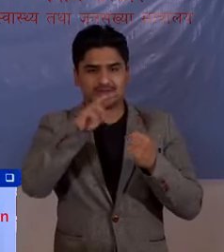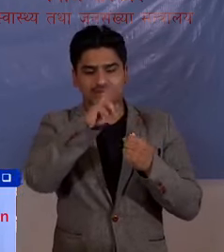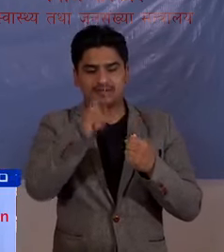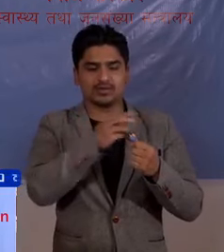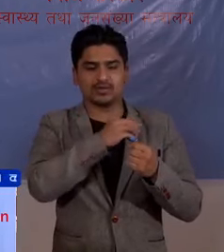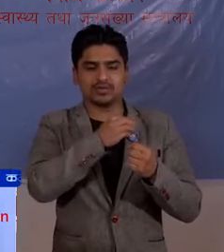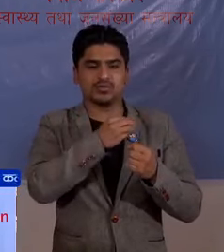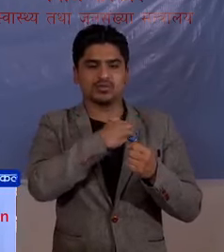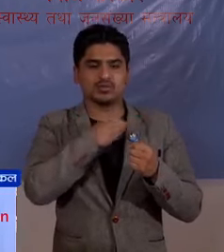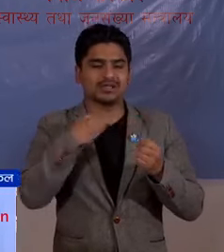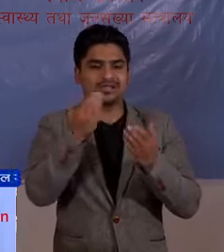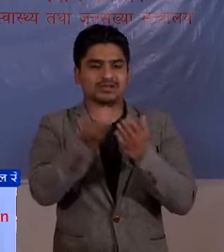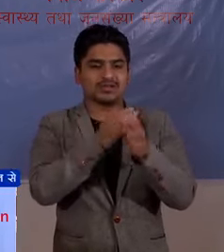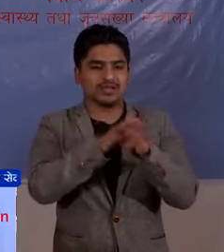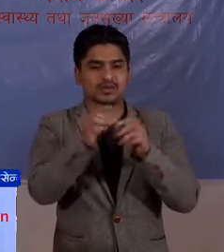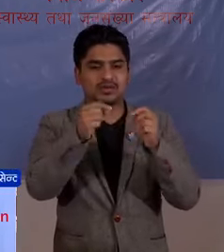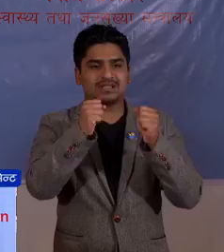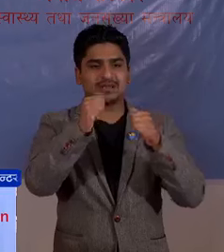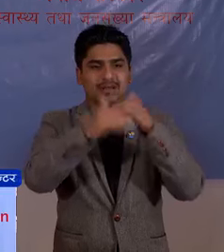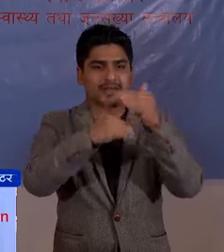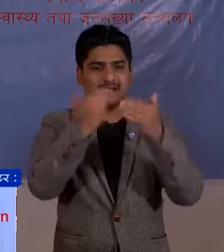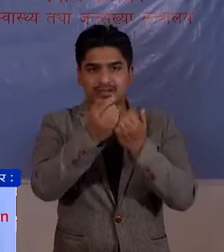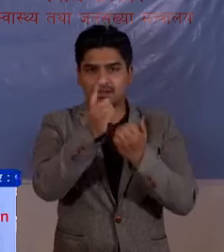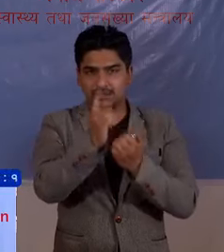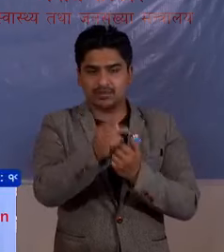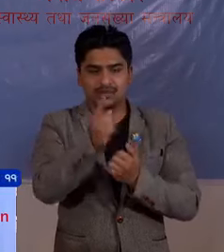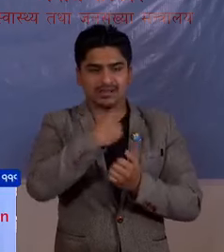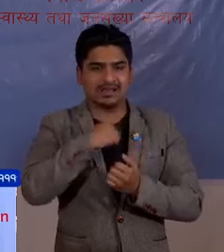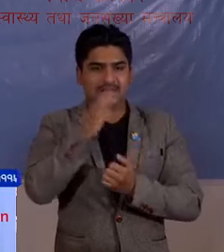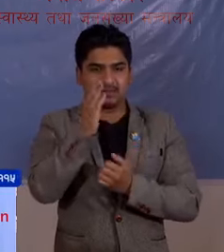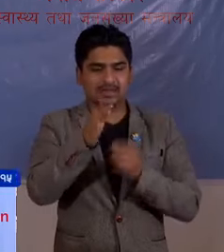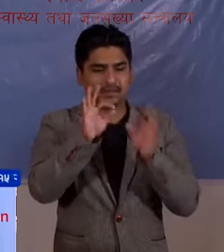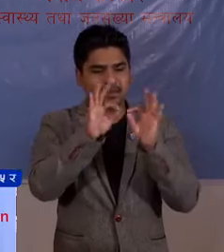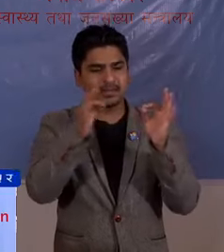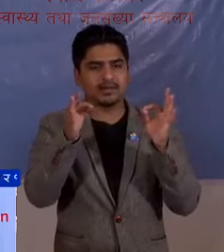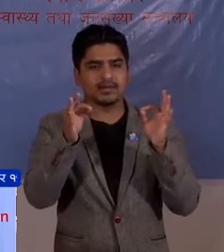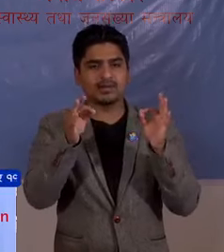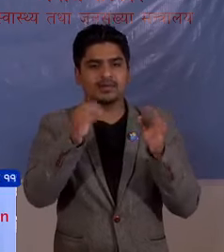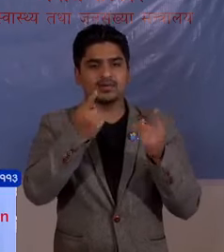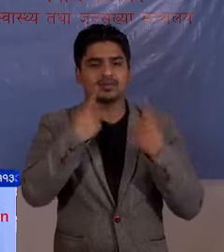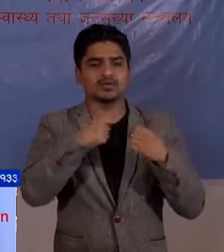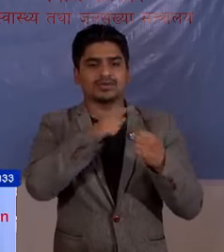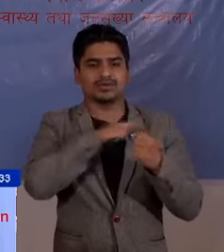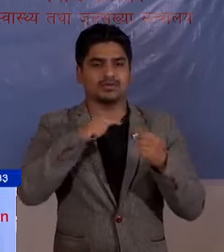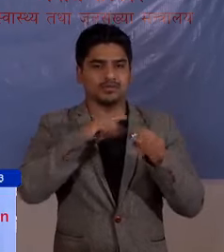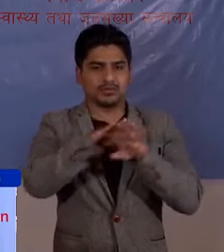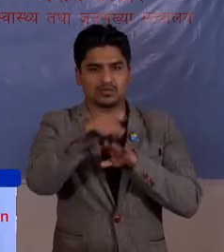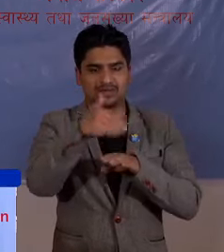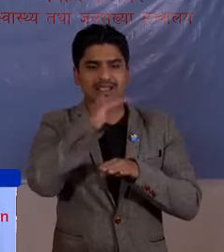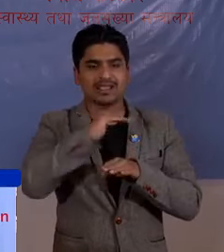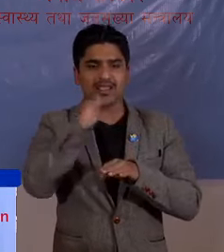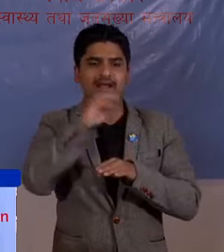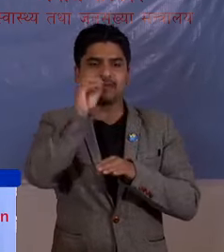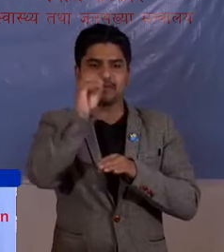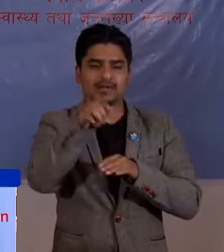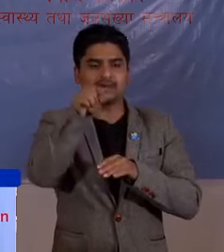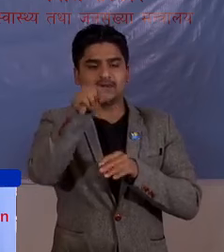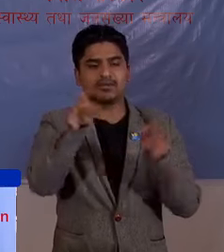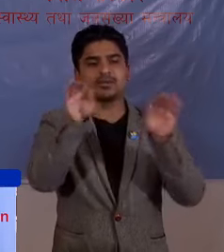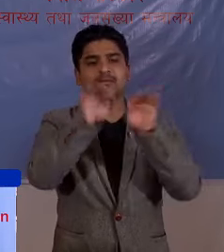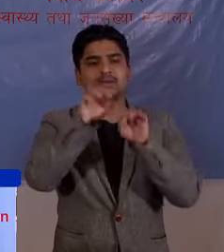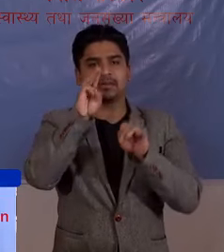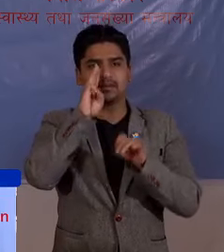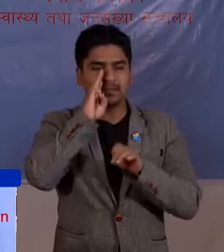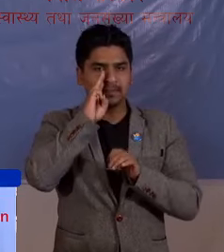संस्थाहरूको क्षमता अभिवृद्धि गर्ने कुरा हो। हामीले विभिन्न स्वास्थ्य कर्मीहरूलाई तालिमहरू दिएर यो सम्बन्धमा